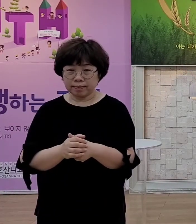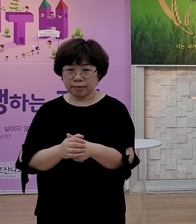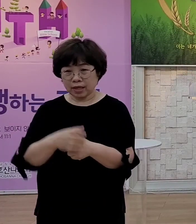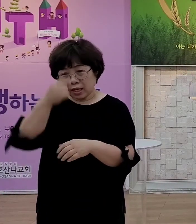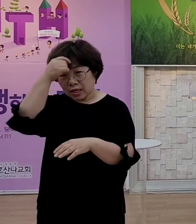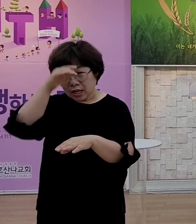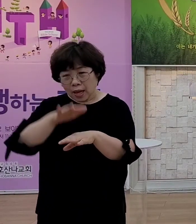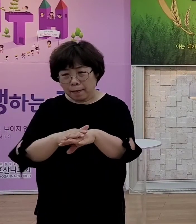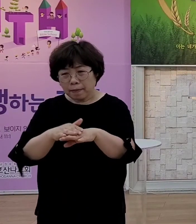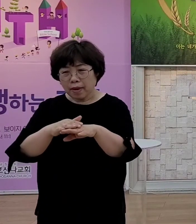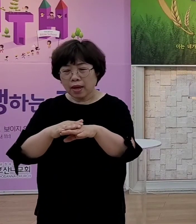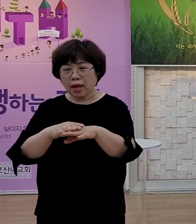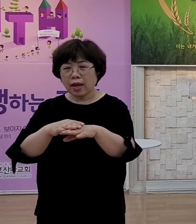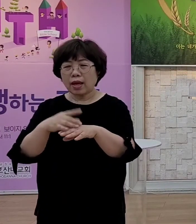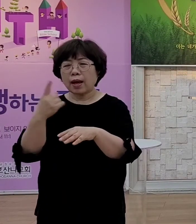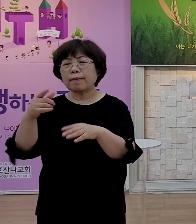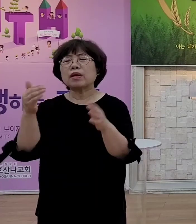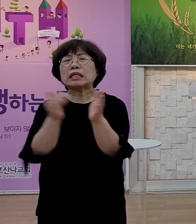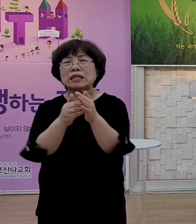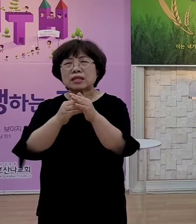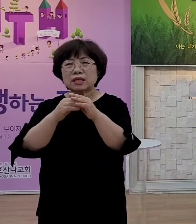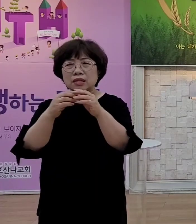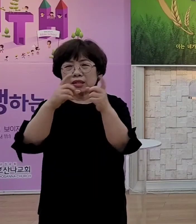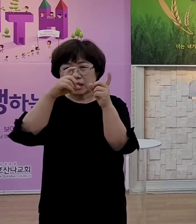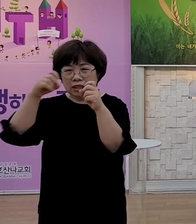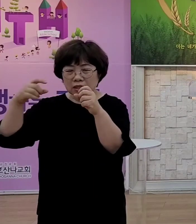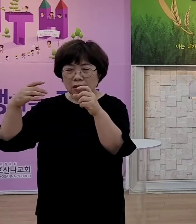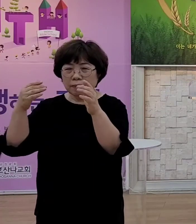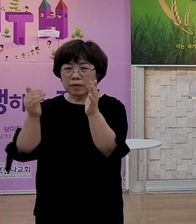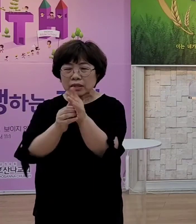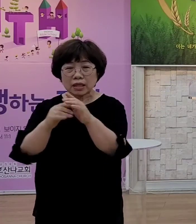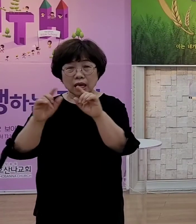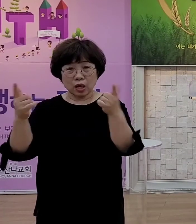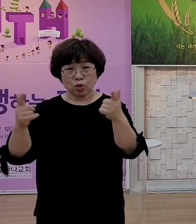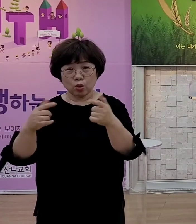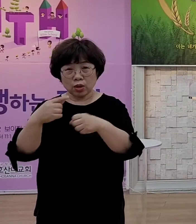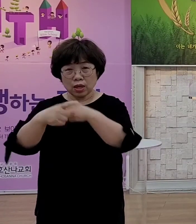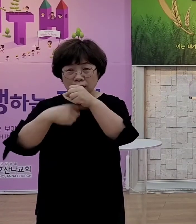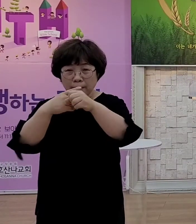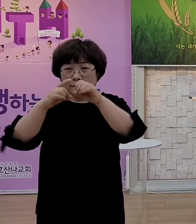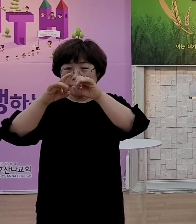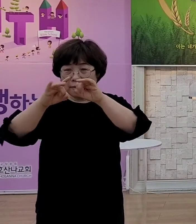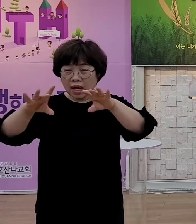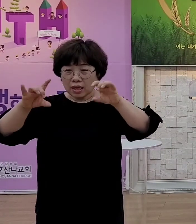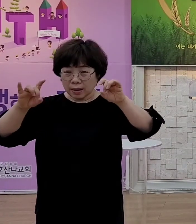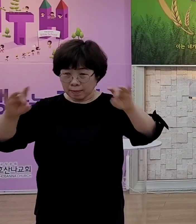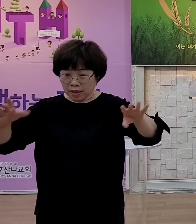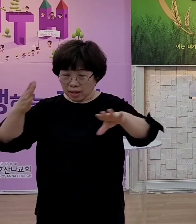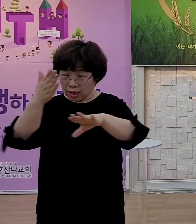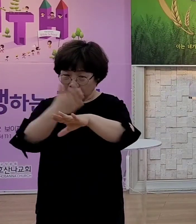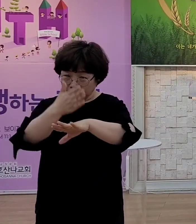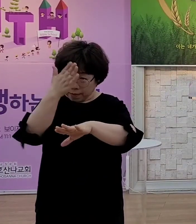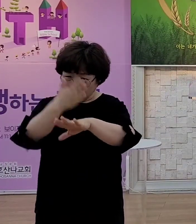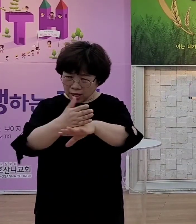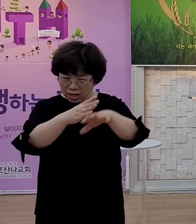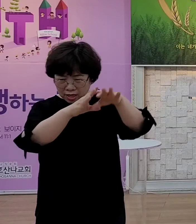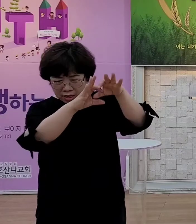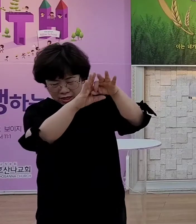번의 기념식으로 끝나는 것이 아니라 해마다 이 감사가 지속되어야